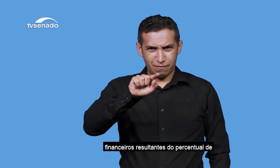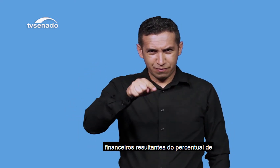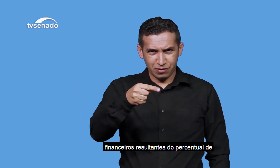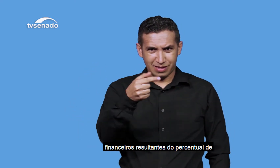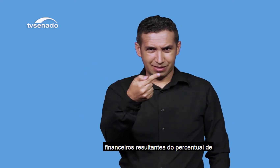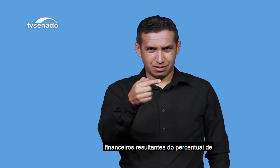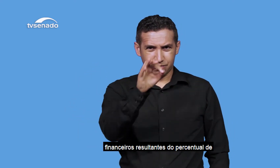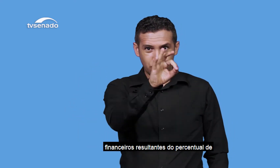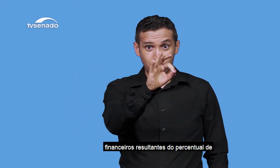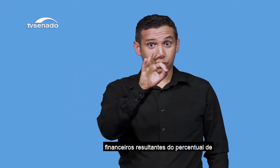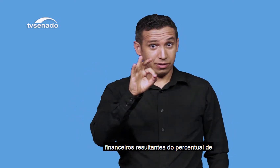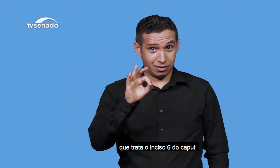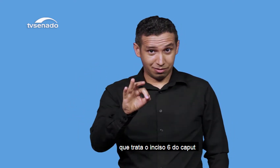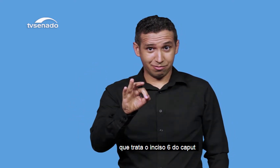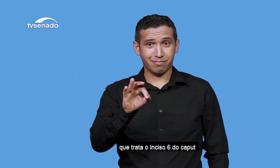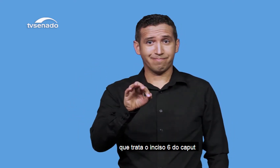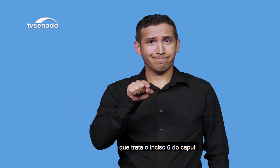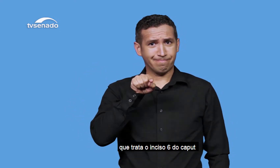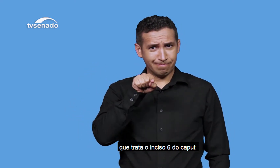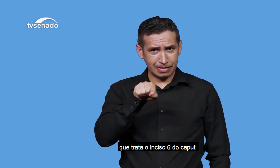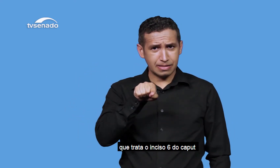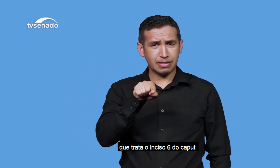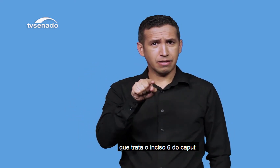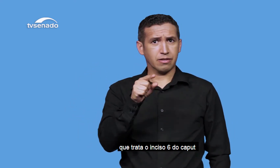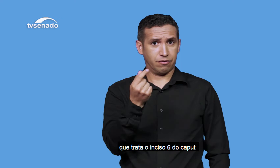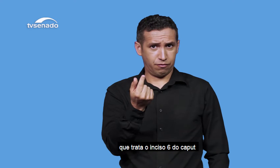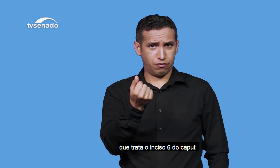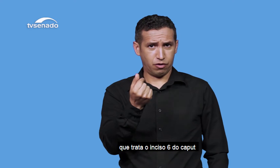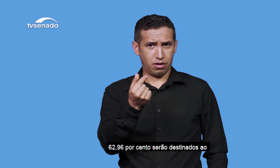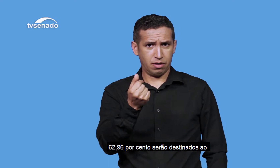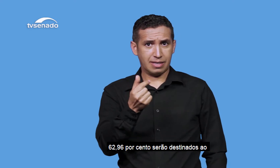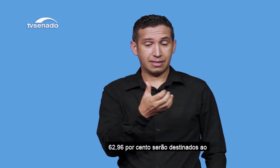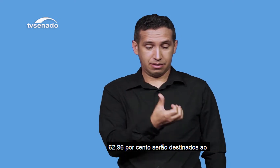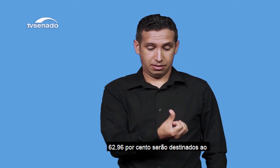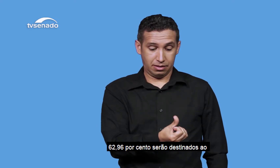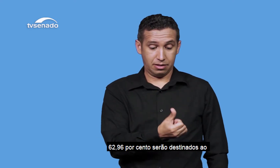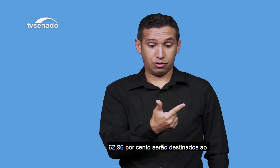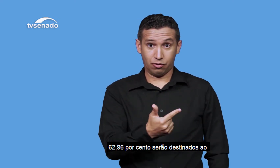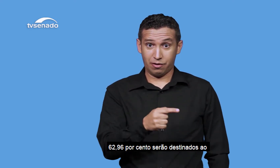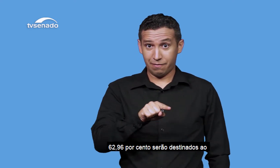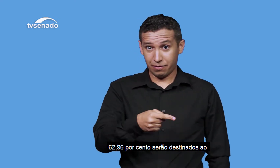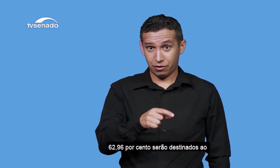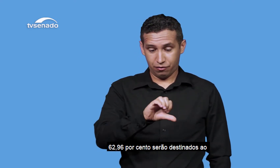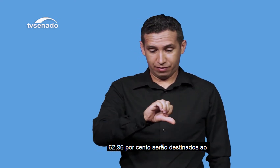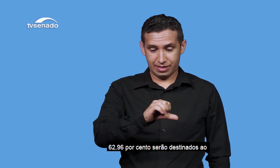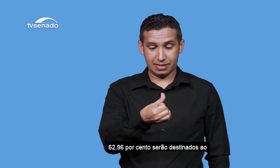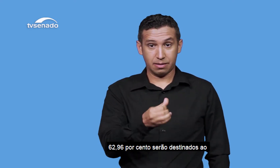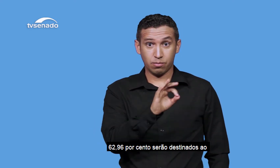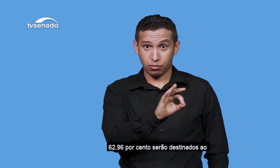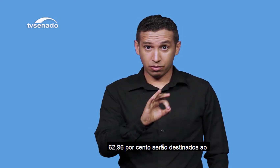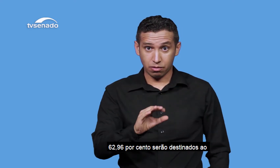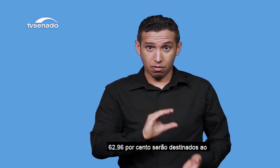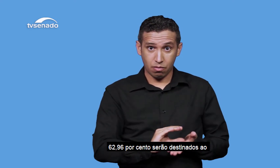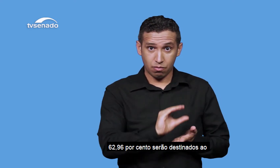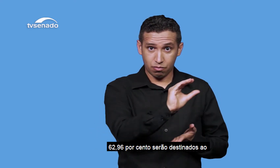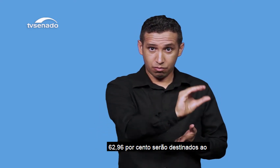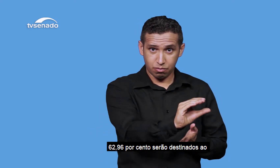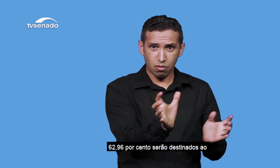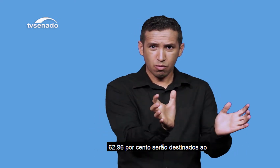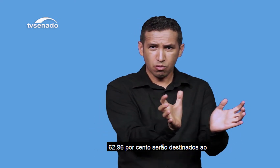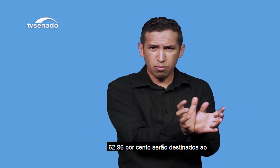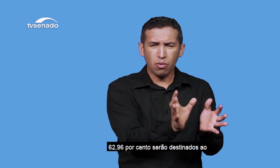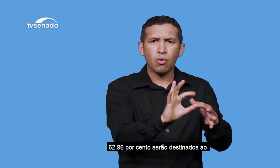resultantes do percentual de que trata o inciso 6 do capo de 62,96 por cento serão destinados